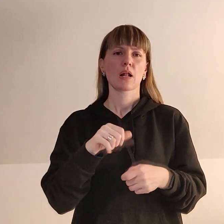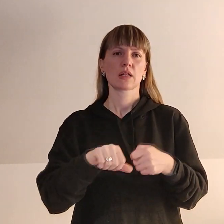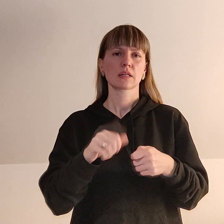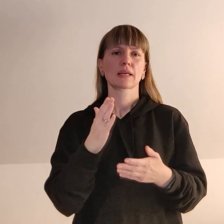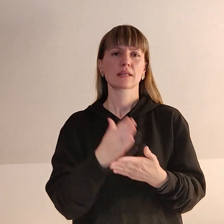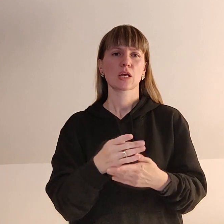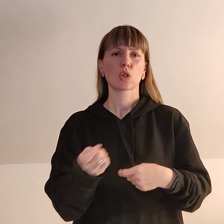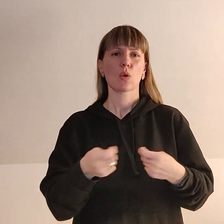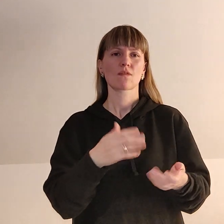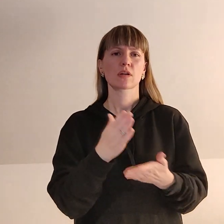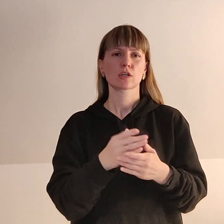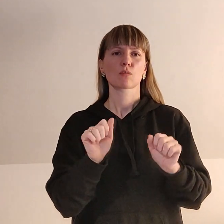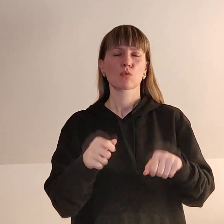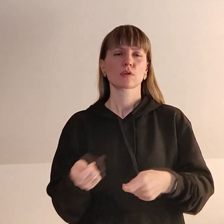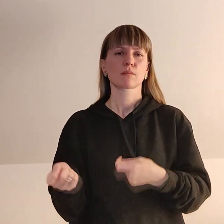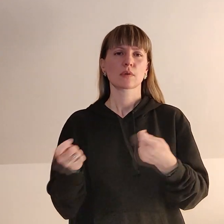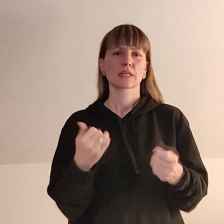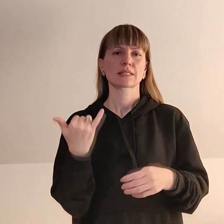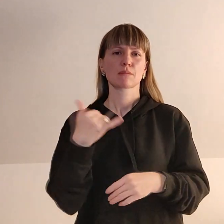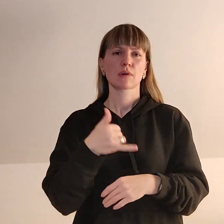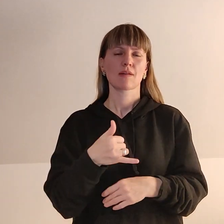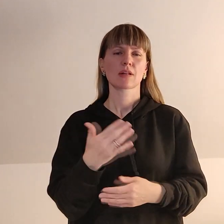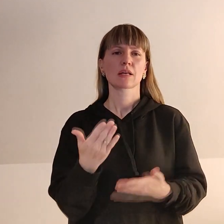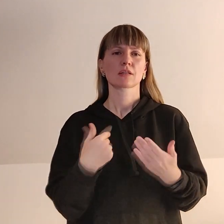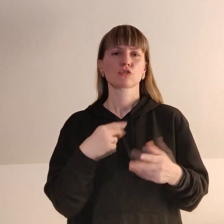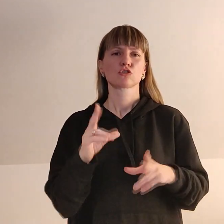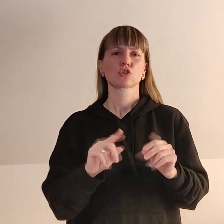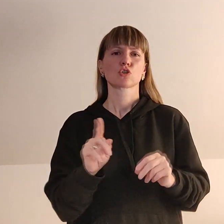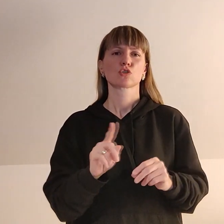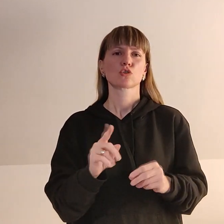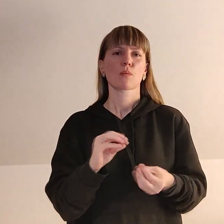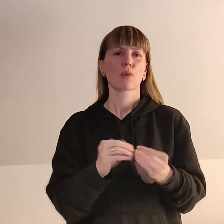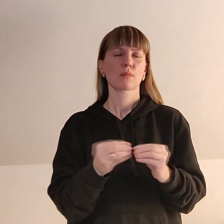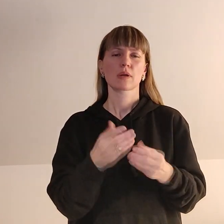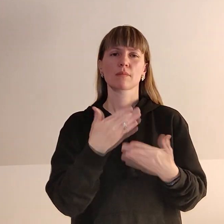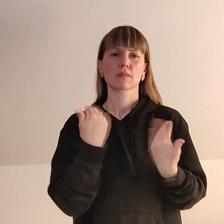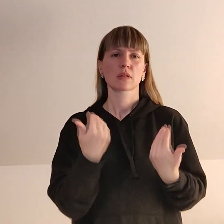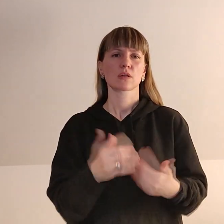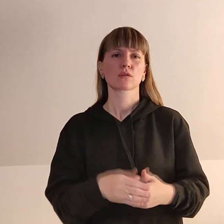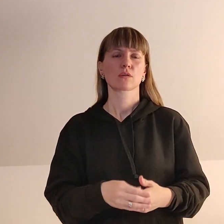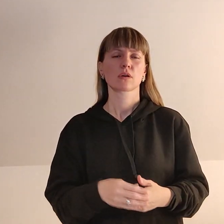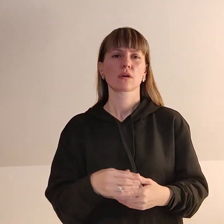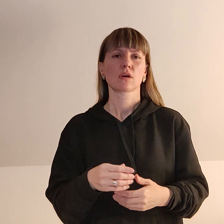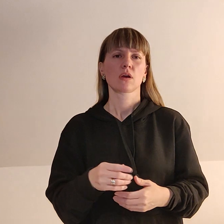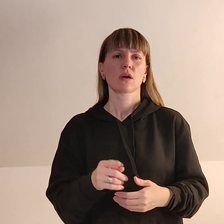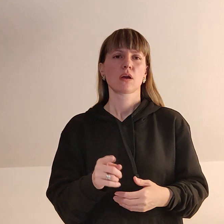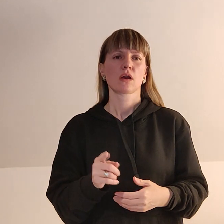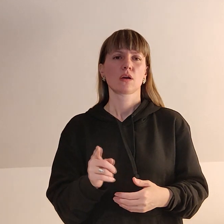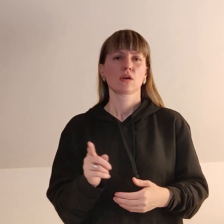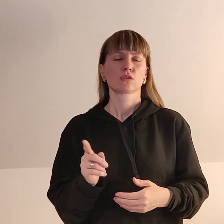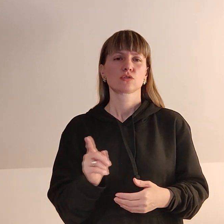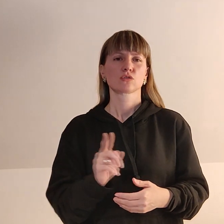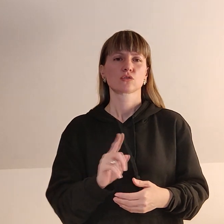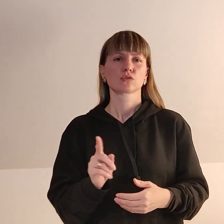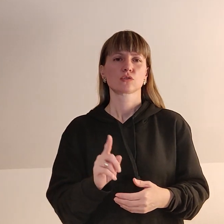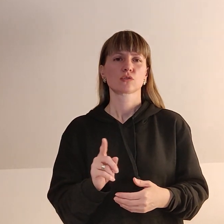Можете приїжджати, заправлятися. Та я вважаю, що особих проблем ні, як не є. Я вважаю, що особливих проблем